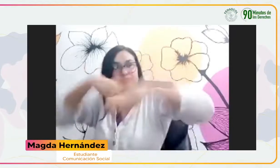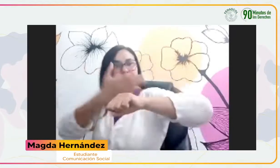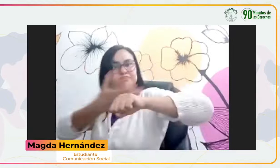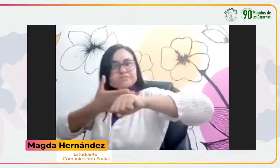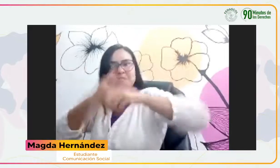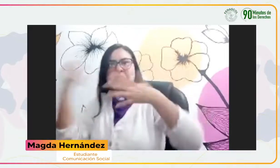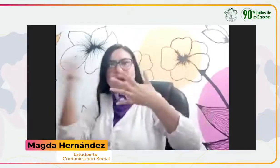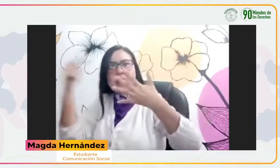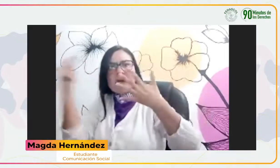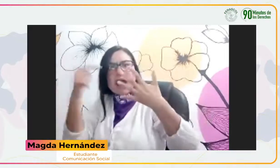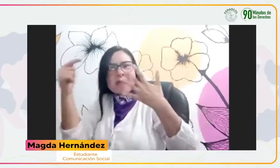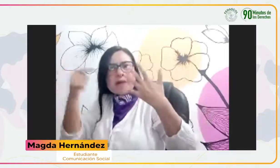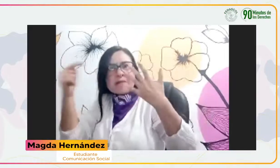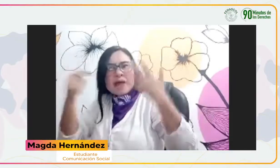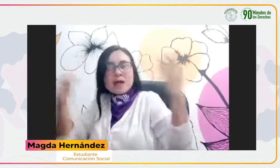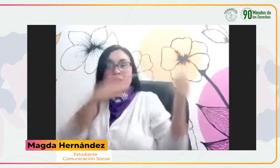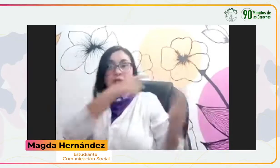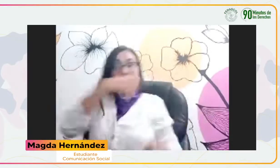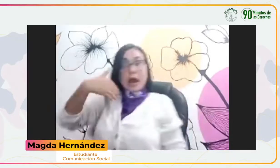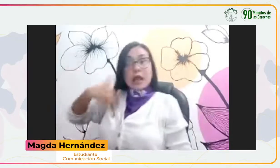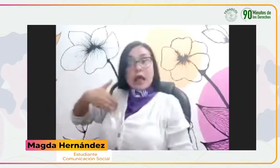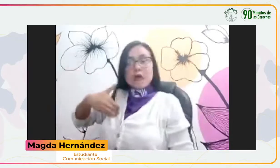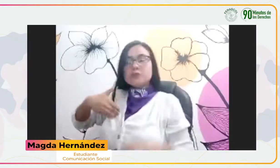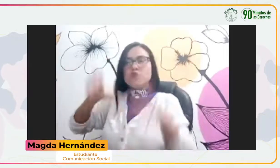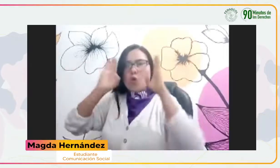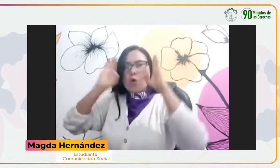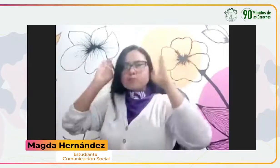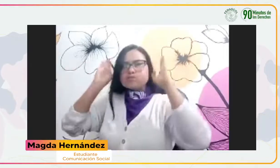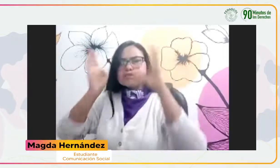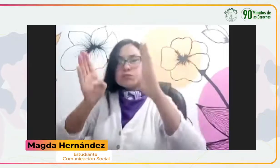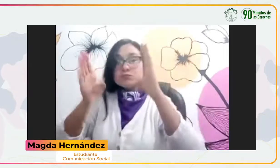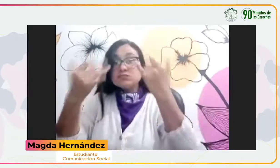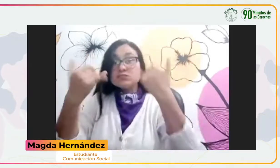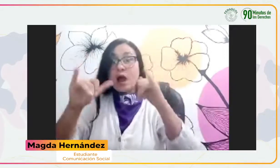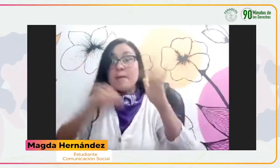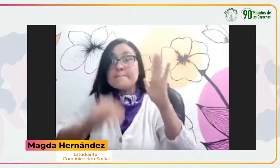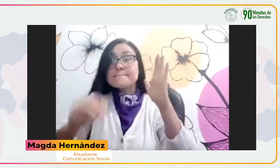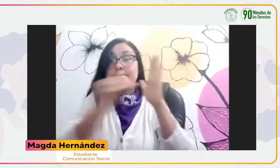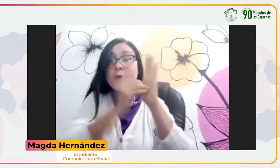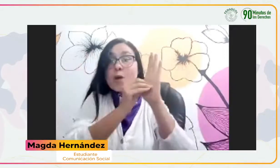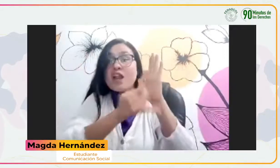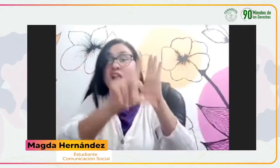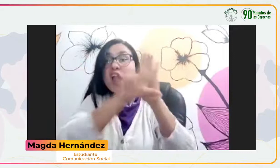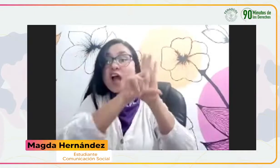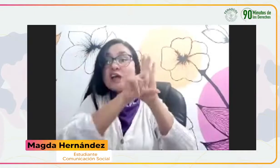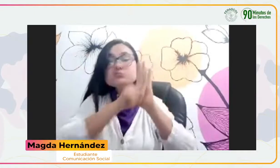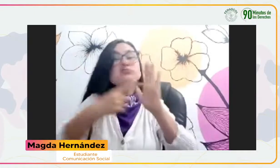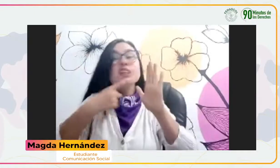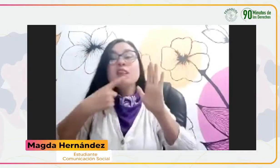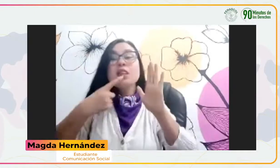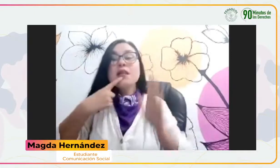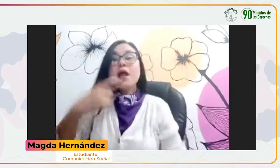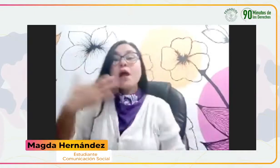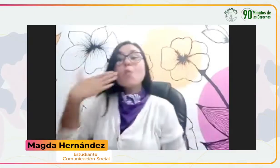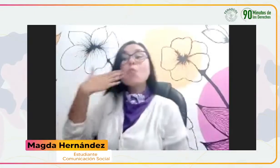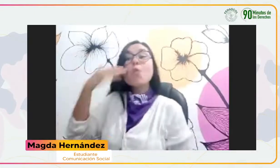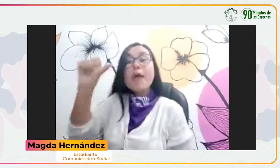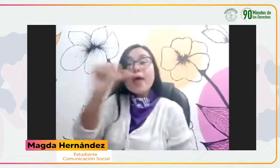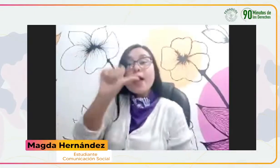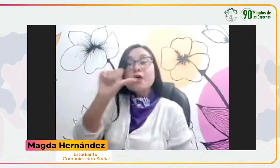Es esto, las feministas se han movilizado ahí en Argentina y realmente se les ha prestado atención y